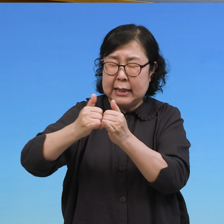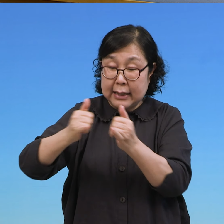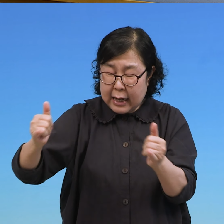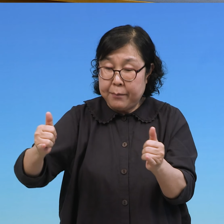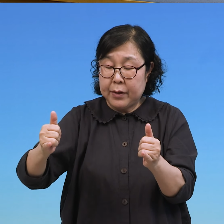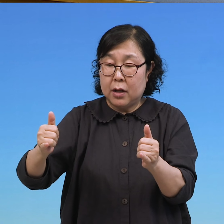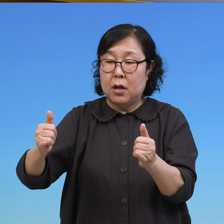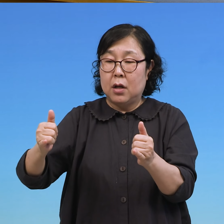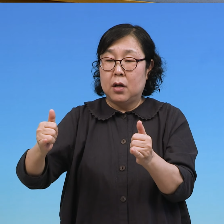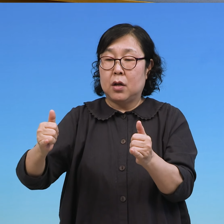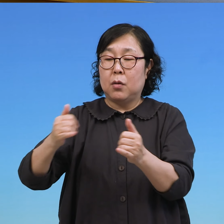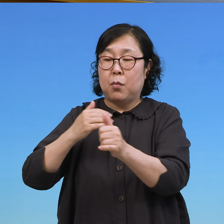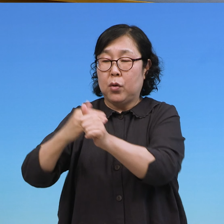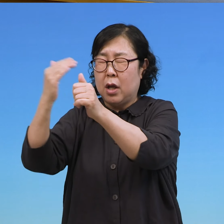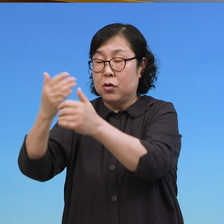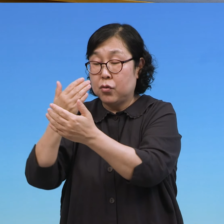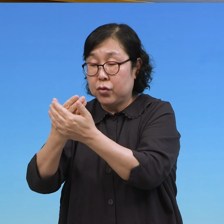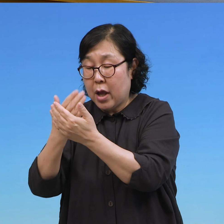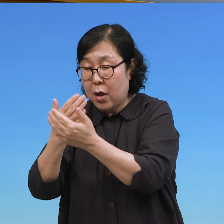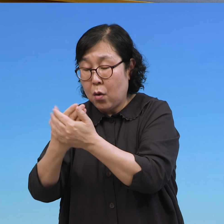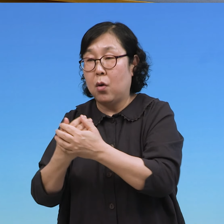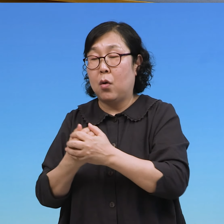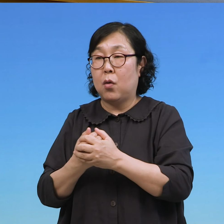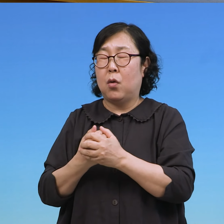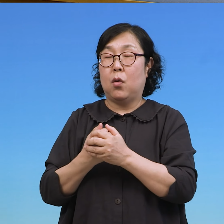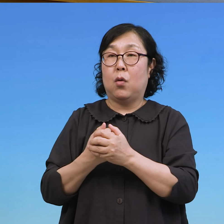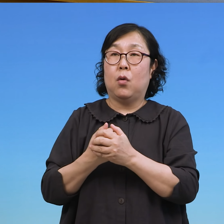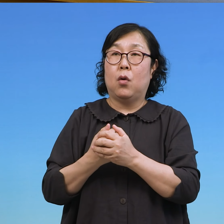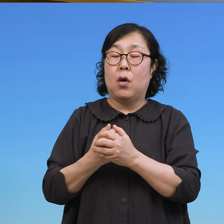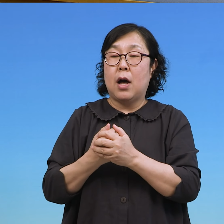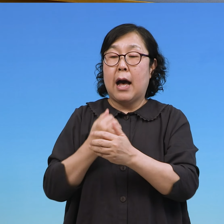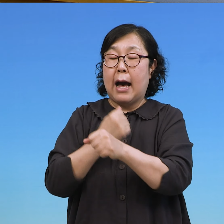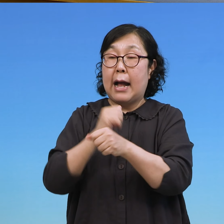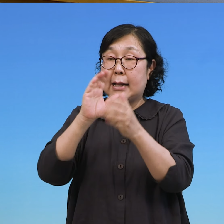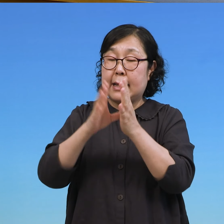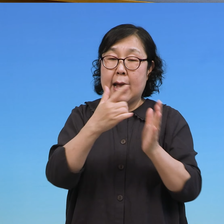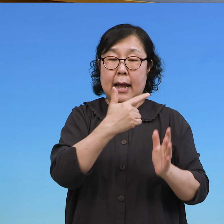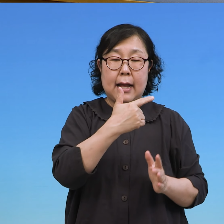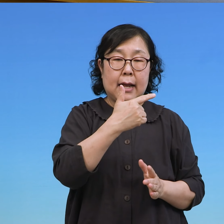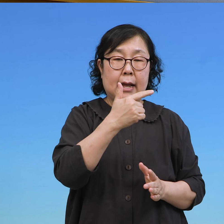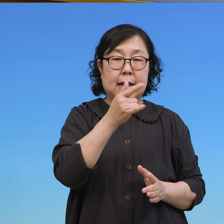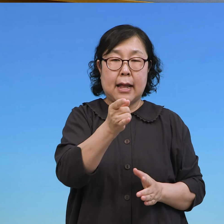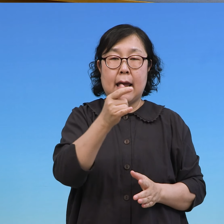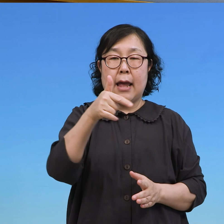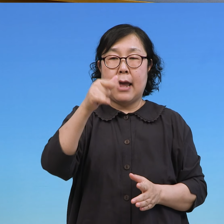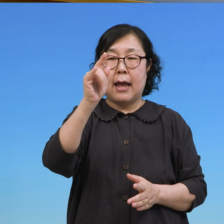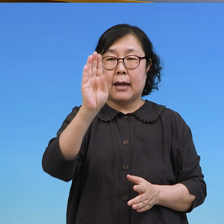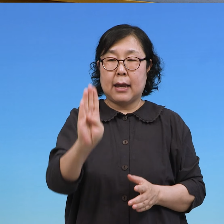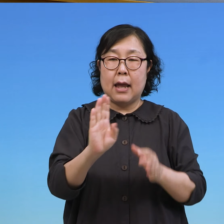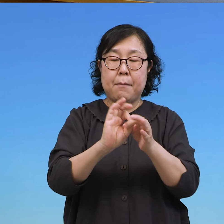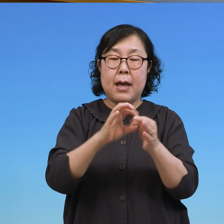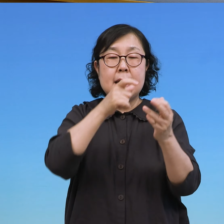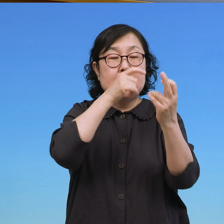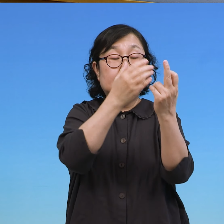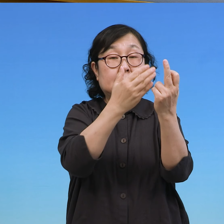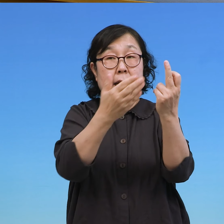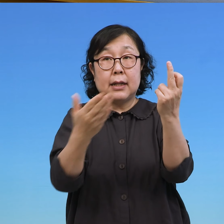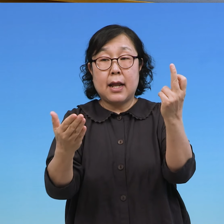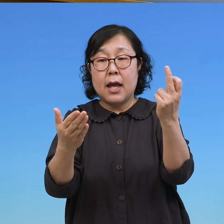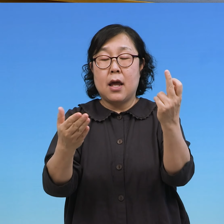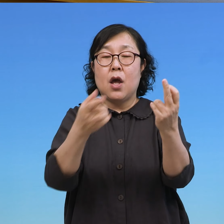동족도 돌려보내달라, 해방시켜달라 그러면서 여기에 지금 네겝의 시내들에 다시 물이 흐르듯 이런 표현을